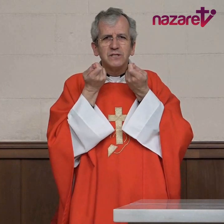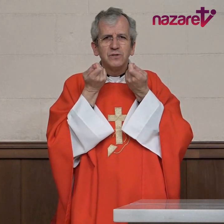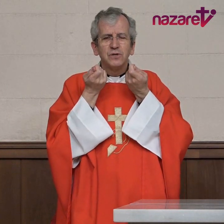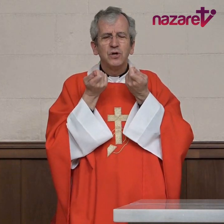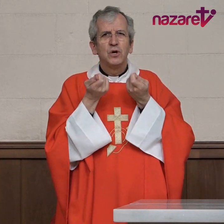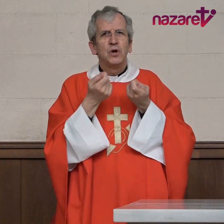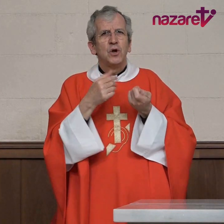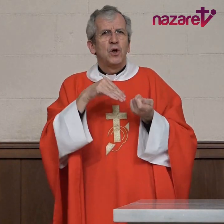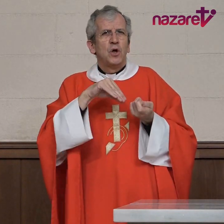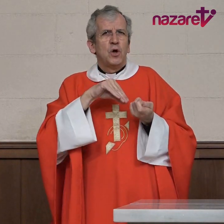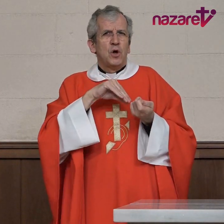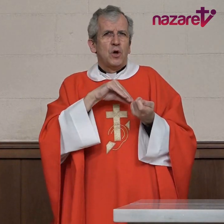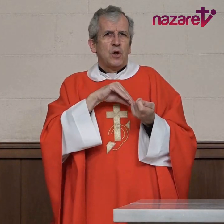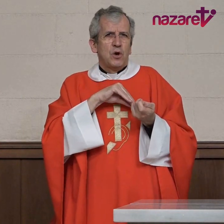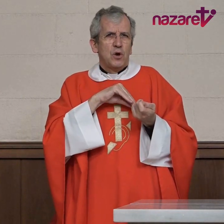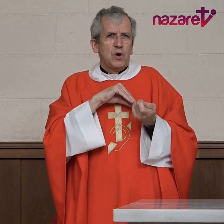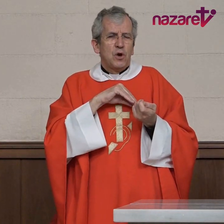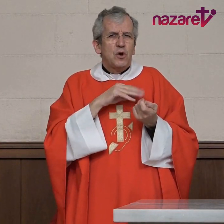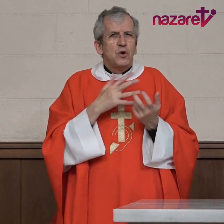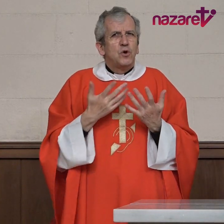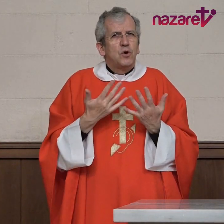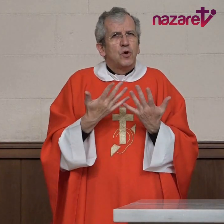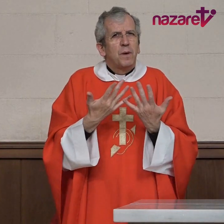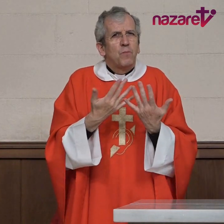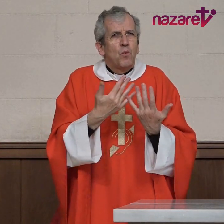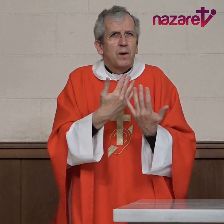me mueve mi Dios para quererte».